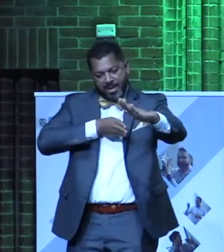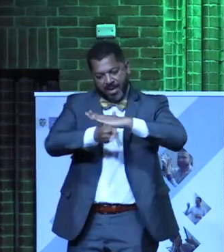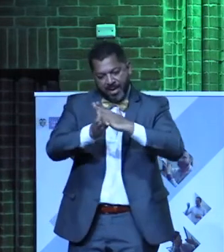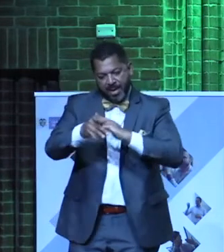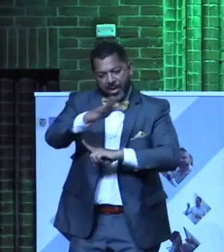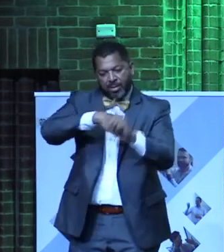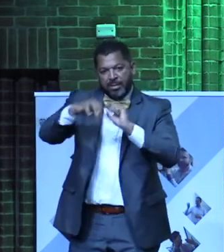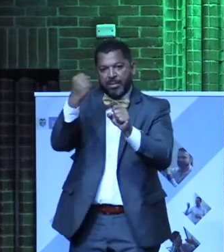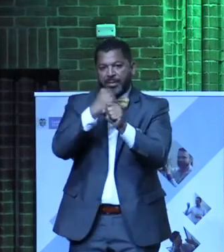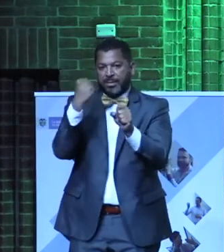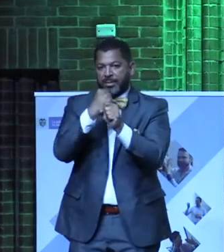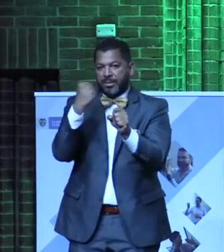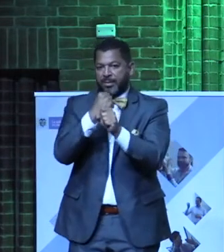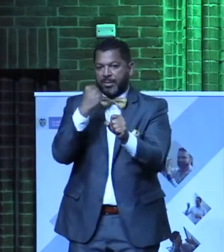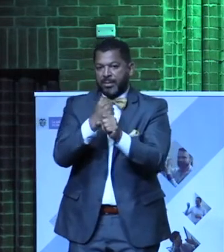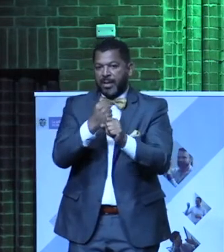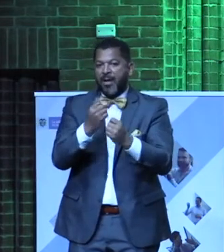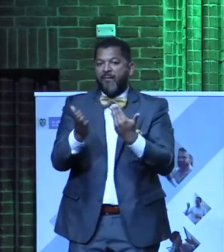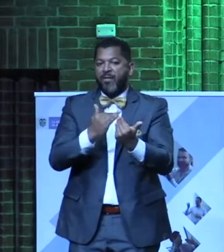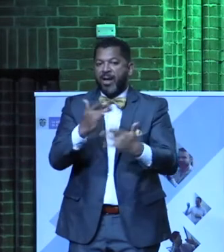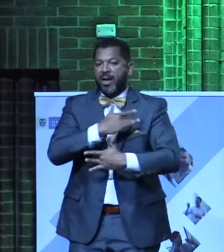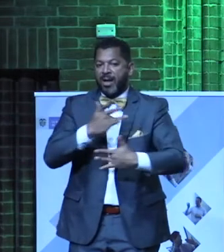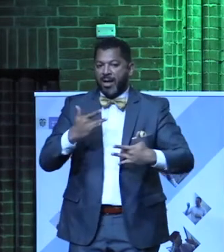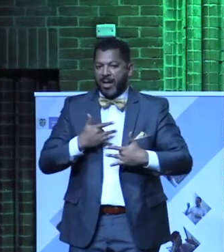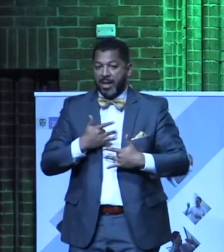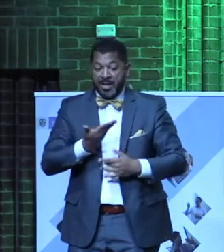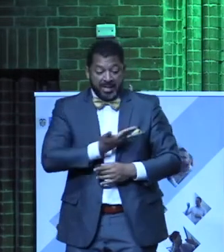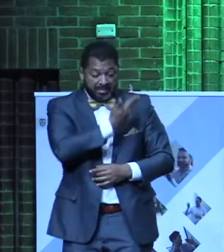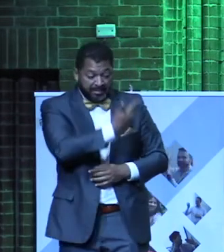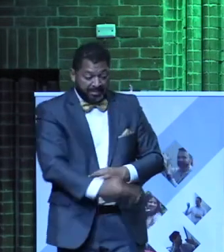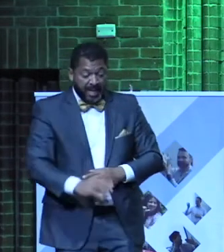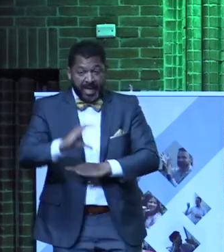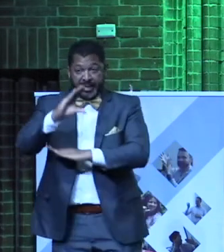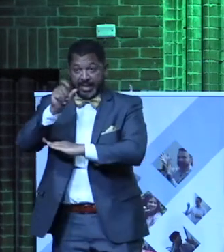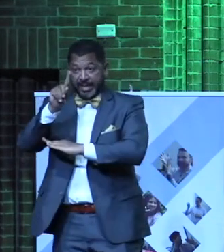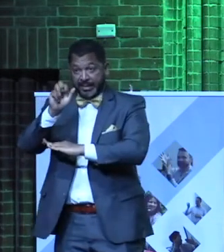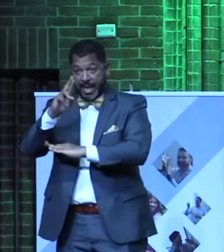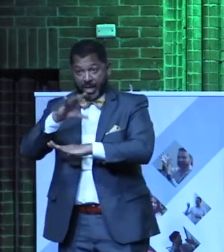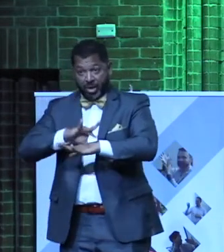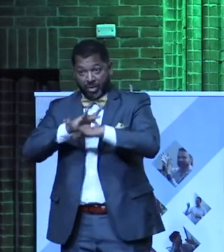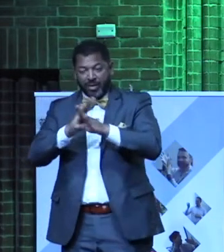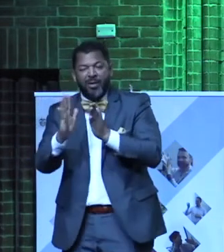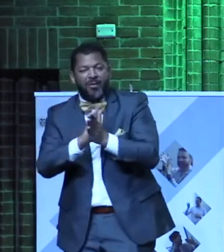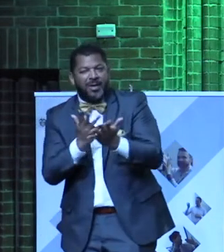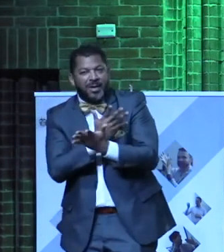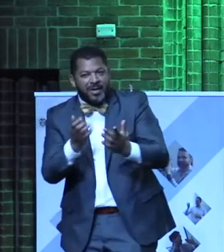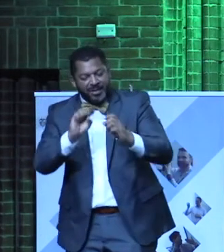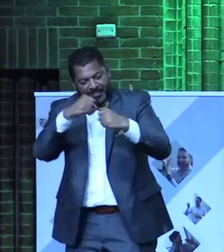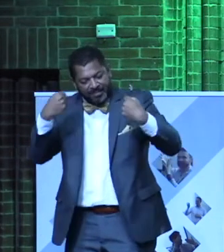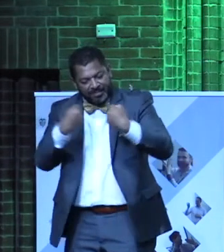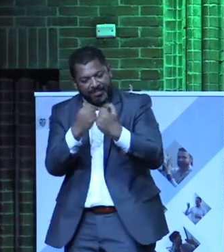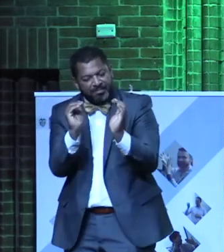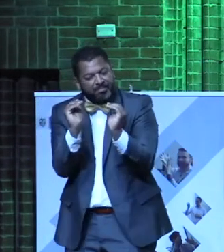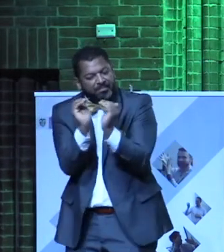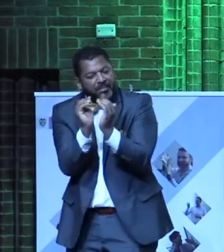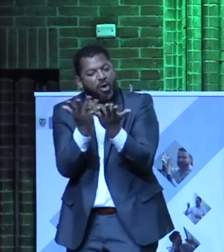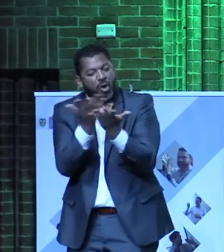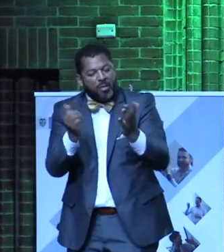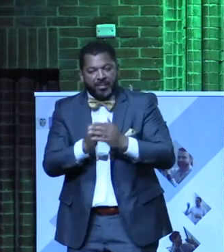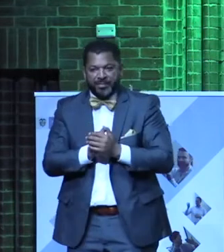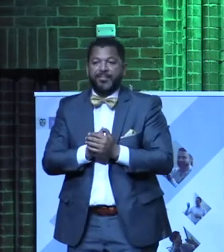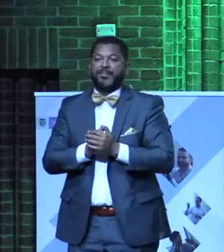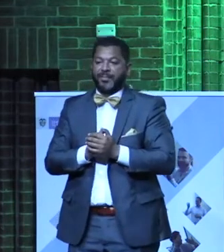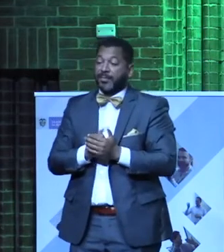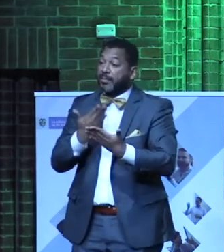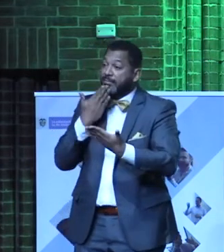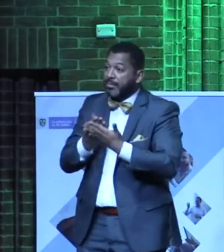facilitará, el acceso a una mejor salud se facilitará. Entonces, el doctor César Luna nos va a comentar un poco de este esfuerzo que hicimos con el ICBF. Bueno, muy